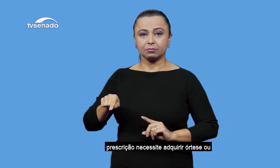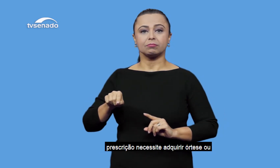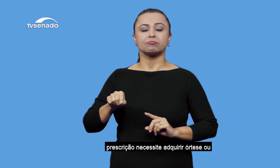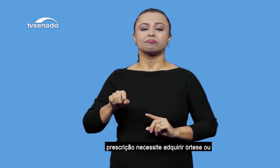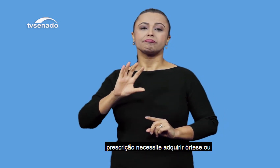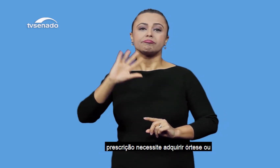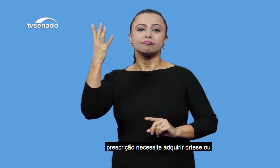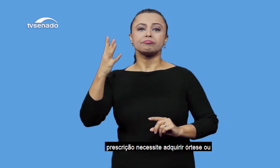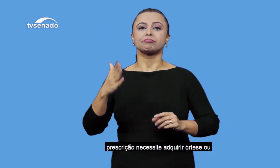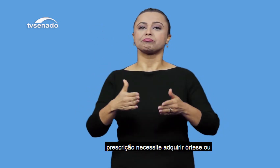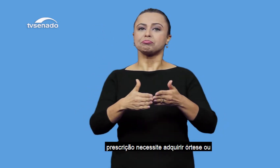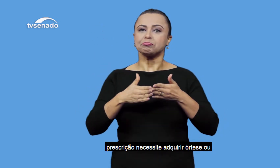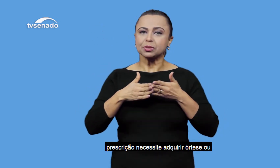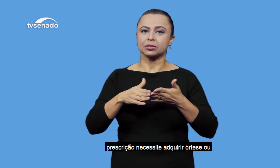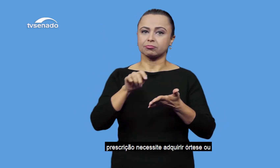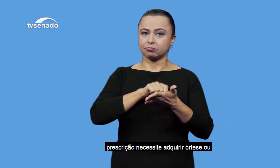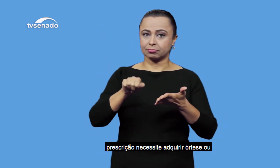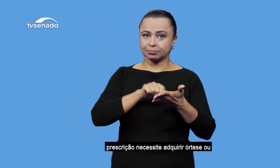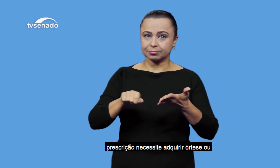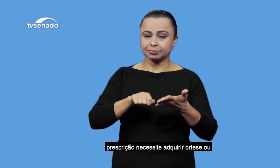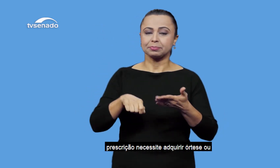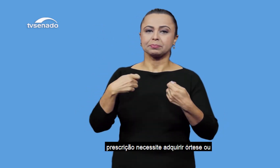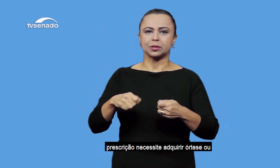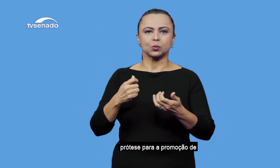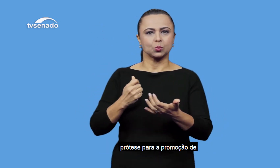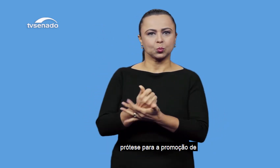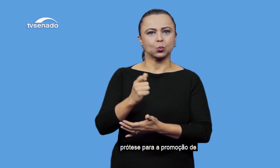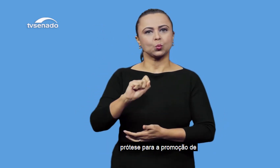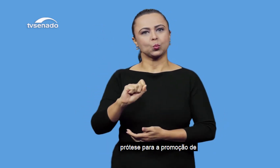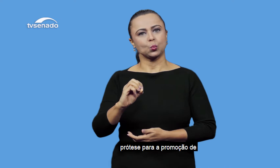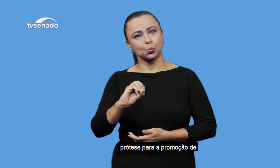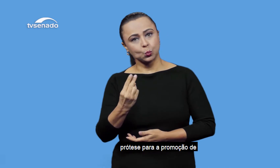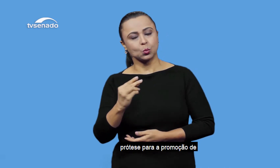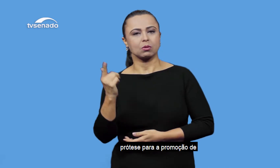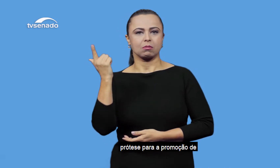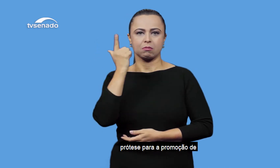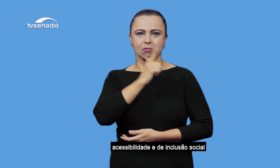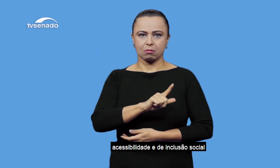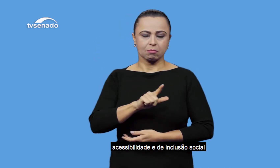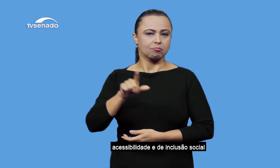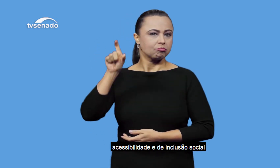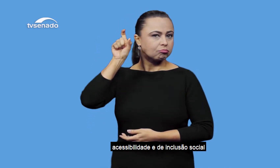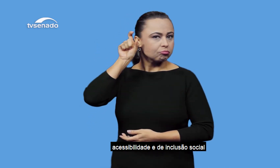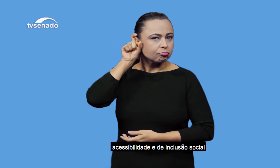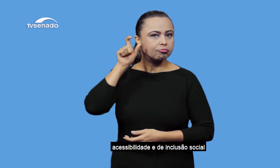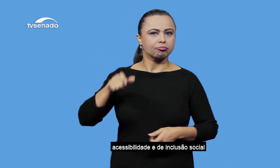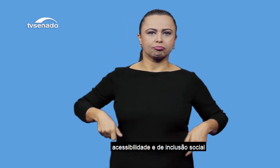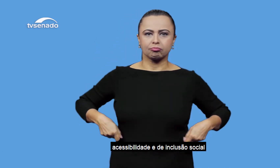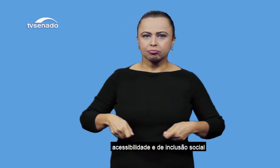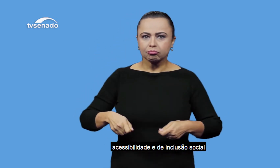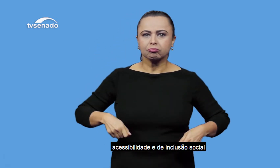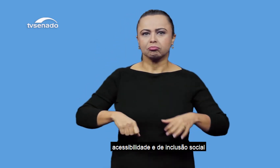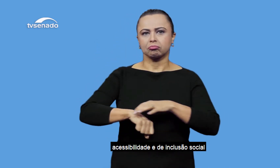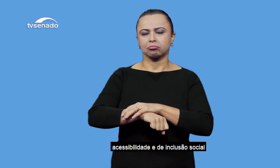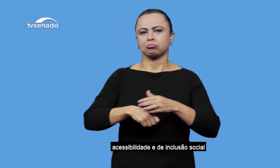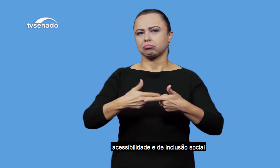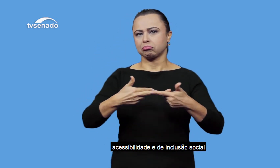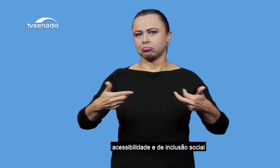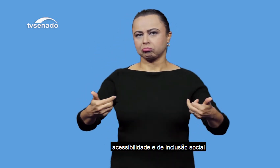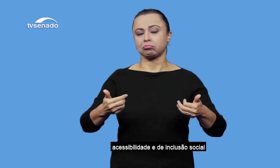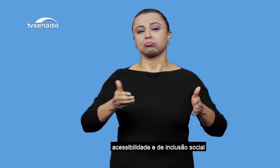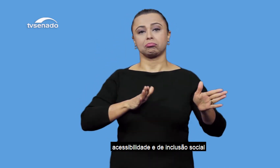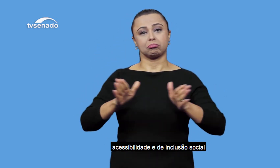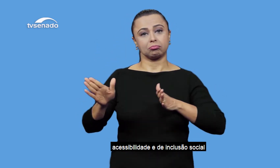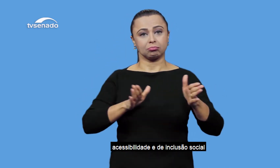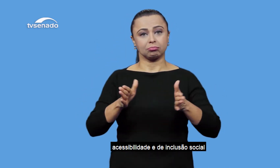necessite adquirir órtese ou prótese para a promoção de acessibilidade e de inclusão social